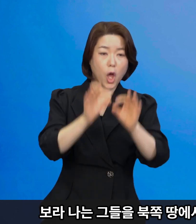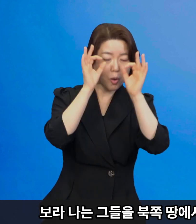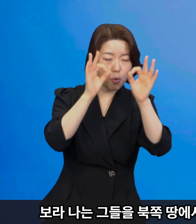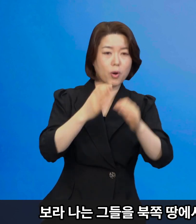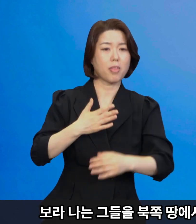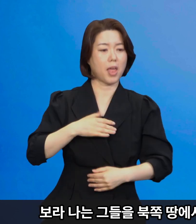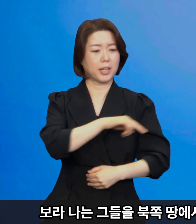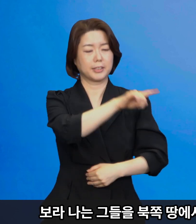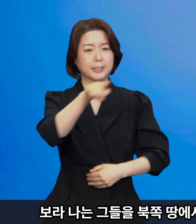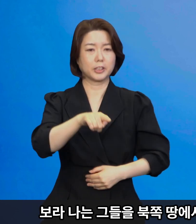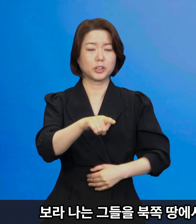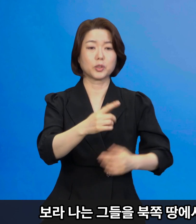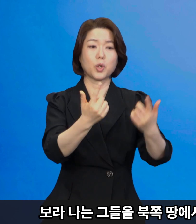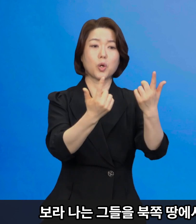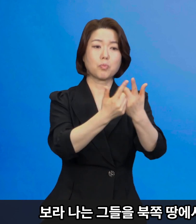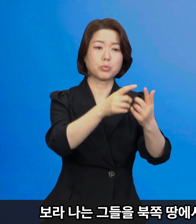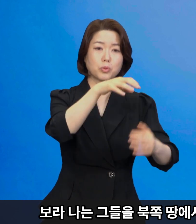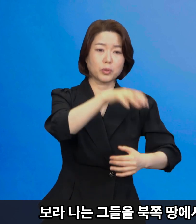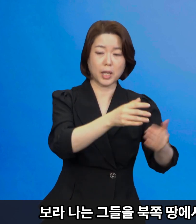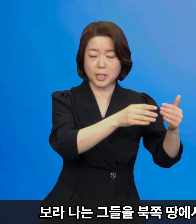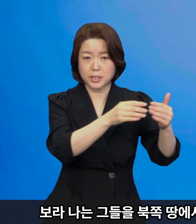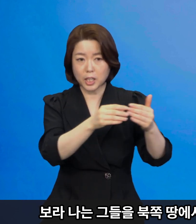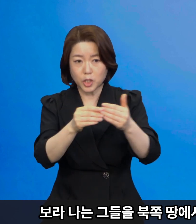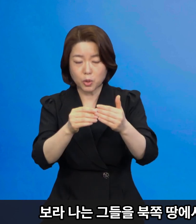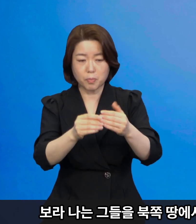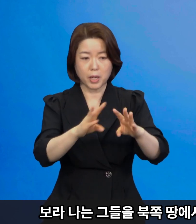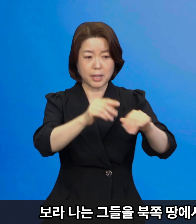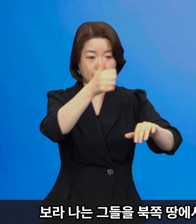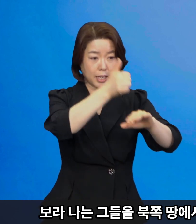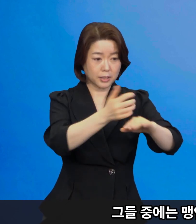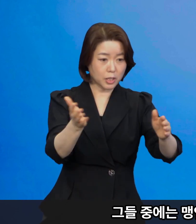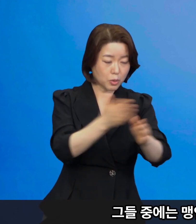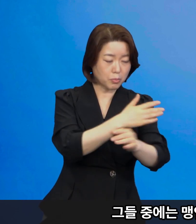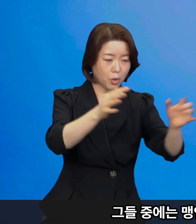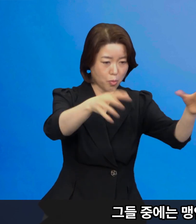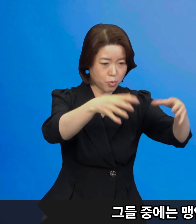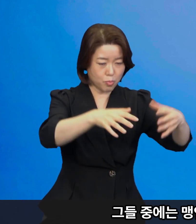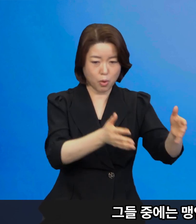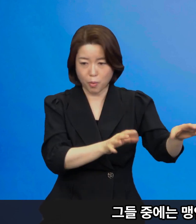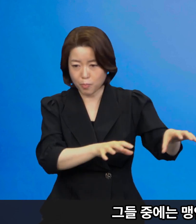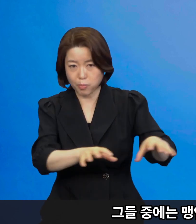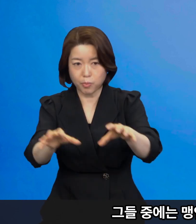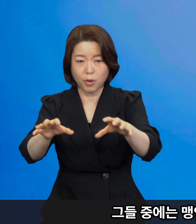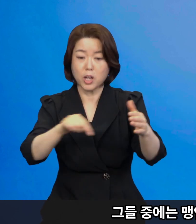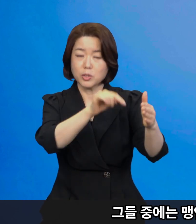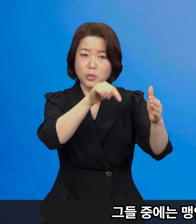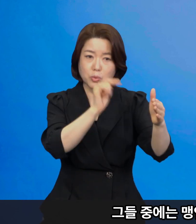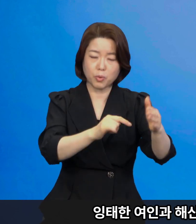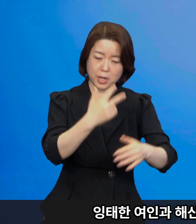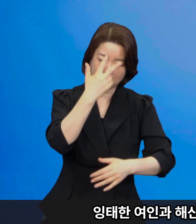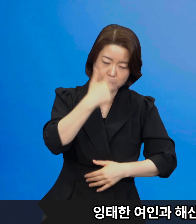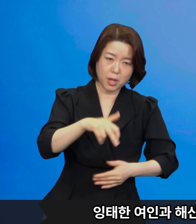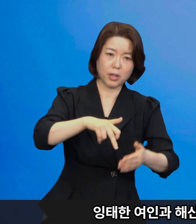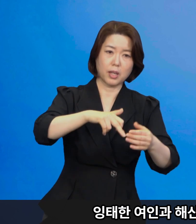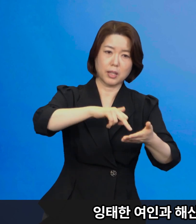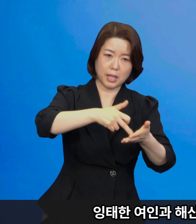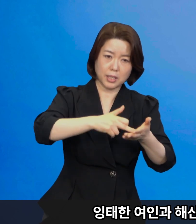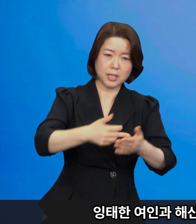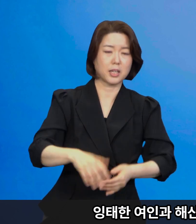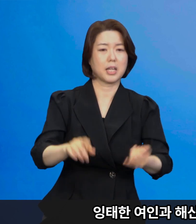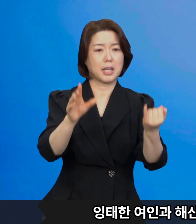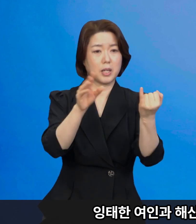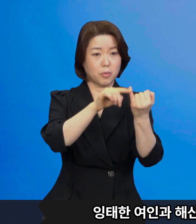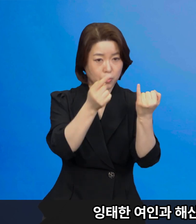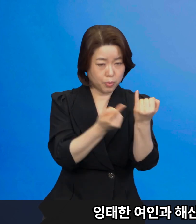나는 그들을 북쪽 땅에서 인도하며 땅끝에서부터 모으리라. 그들 중에는 맹인과 다리 저는 사람과 잉태한 여인과